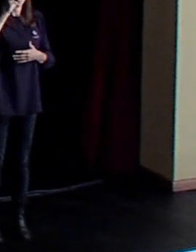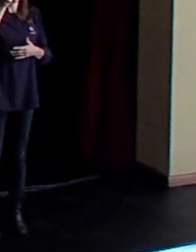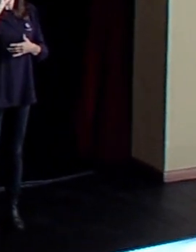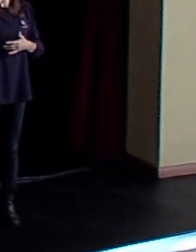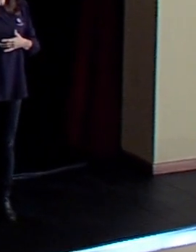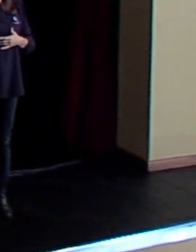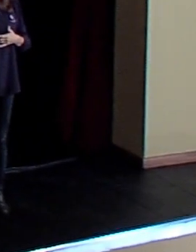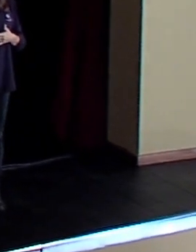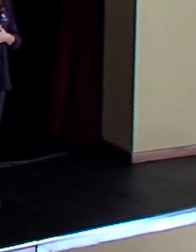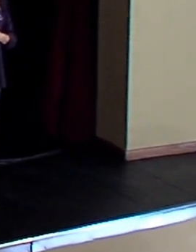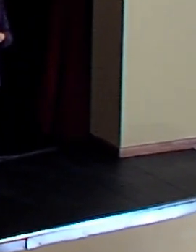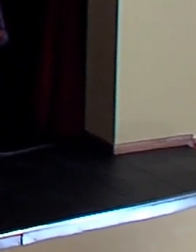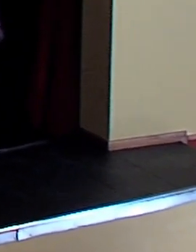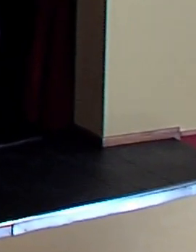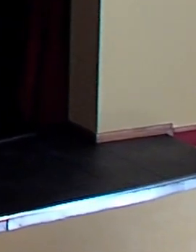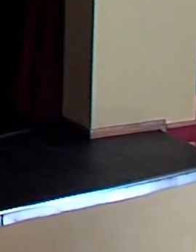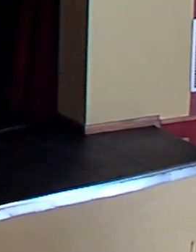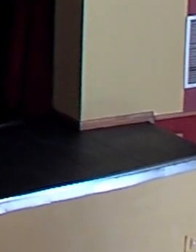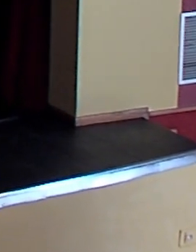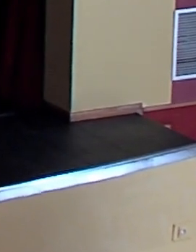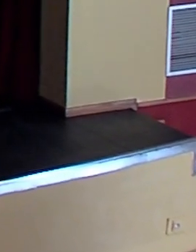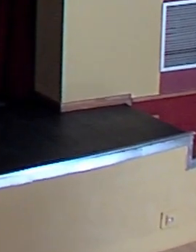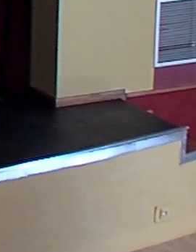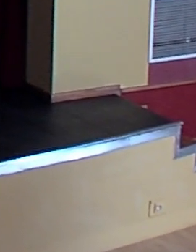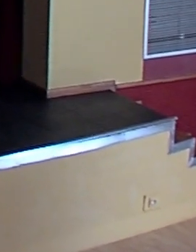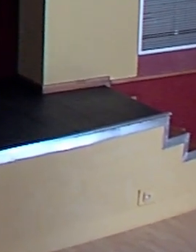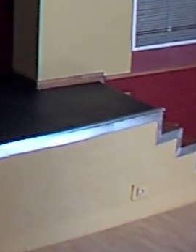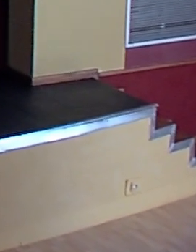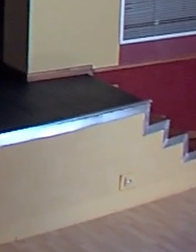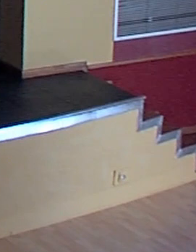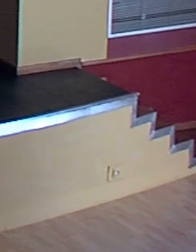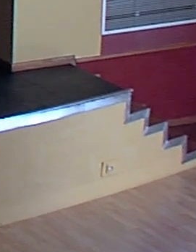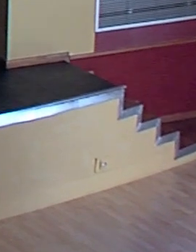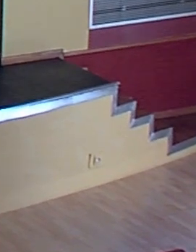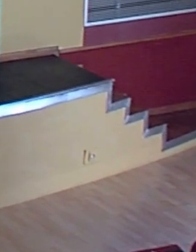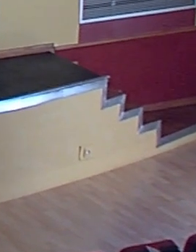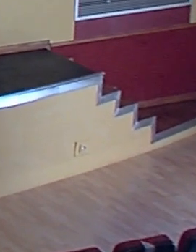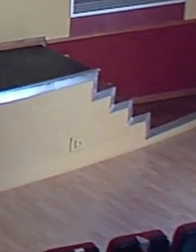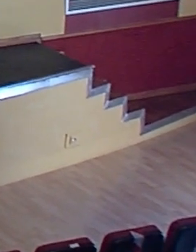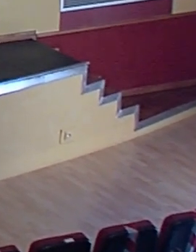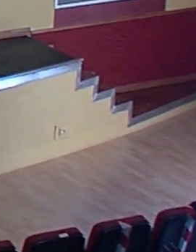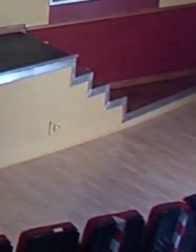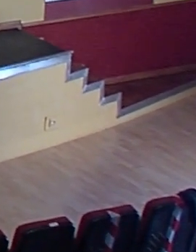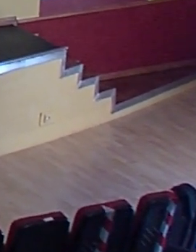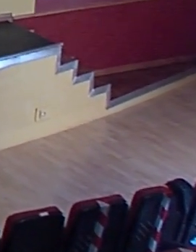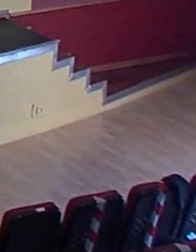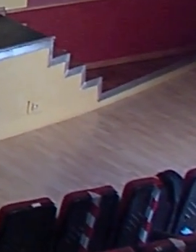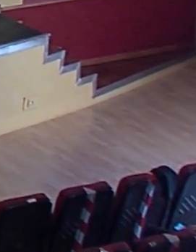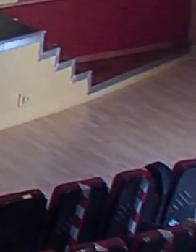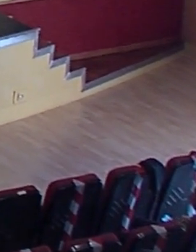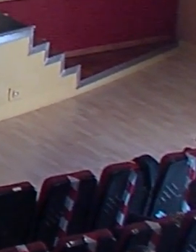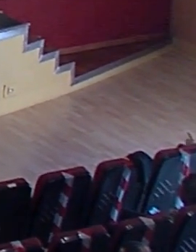Paidopsiquiatría Infanto-Juvenil. Investigadora sobre etiopatogenia, evaluación,